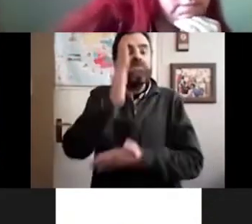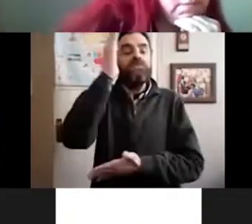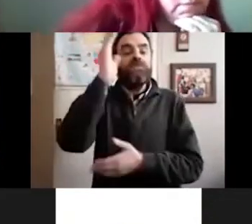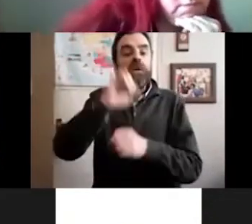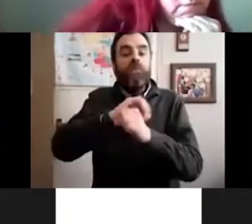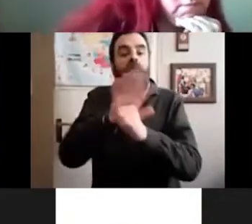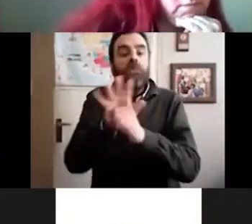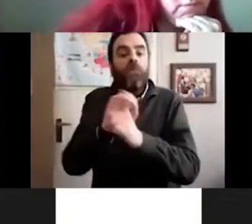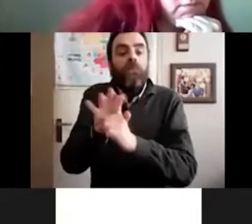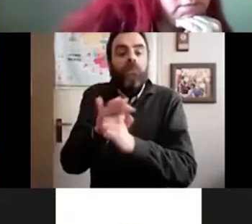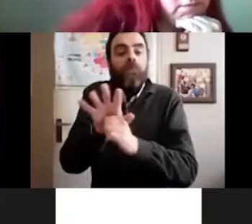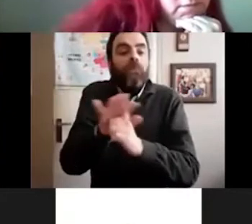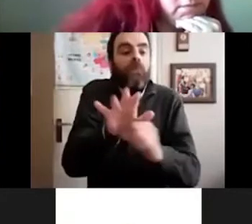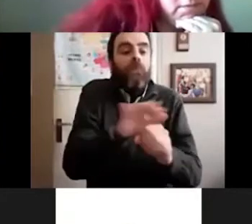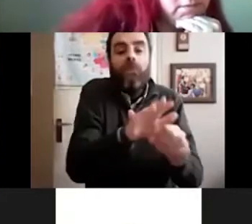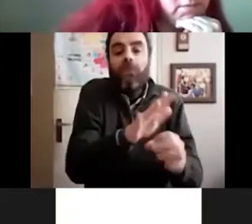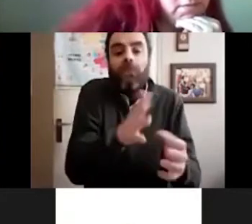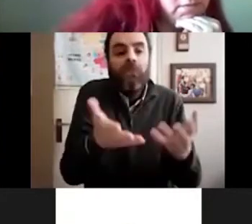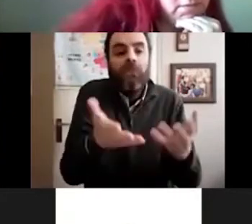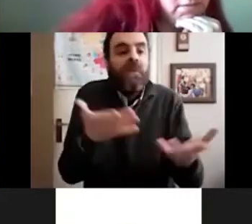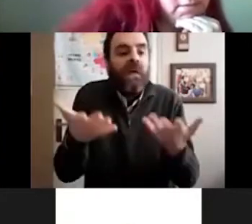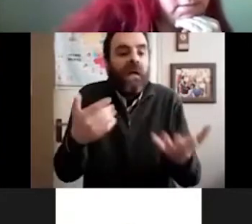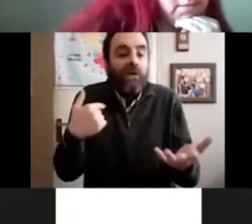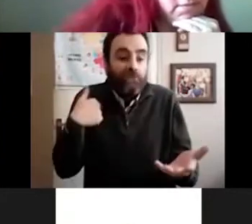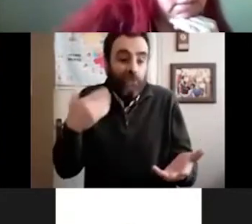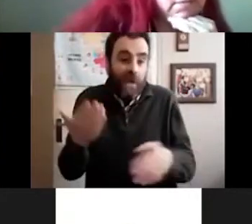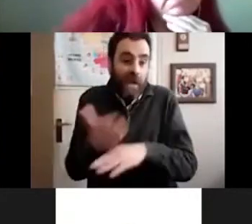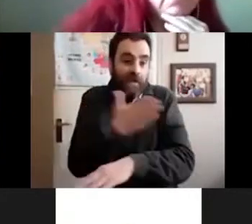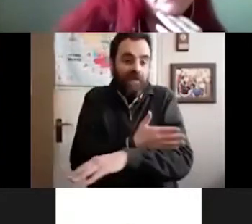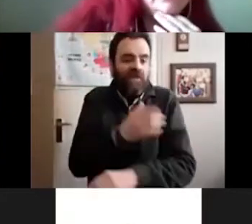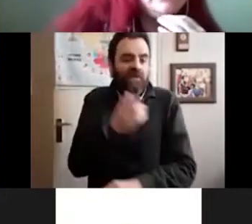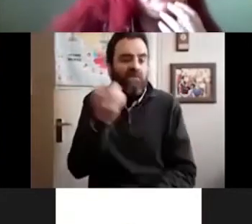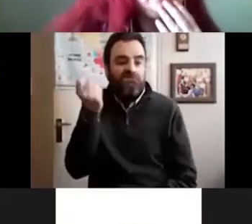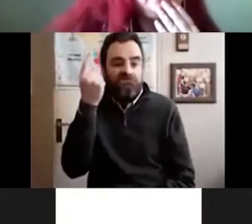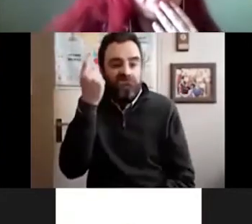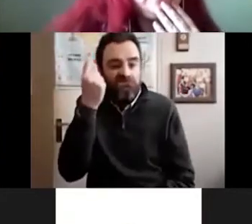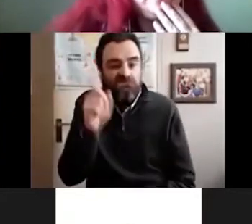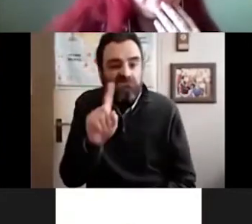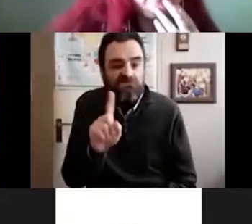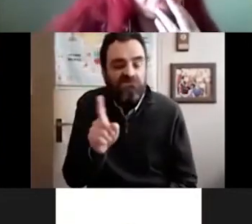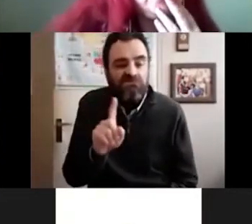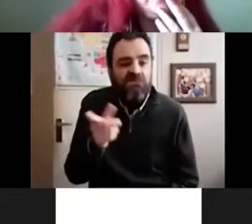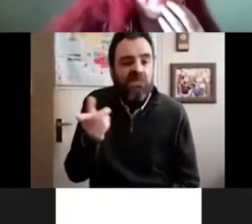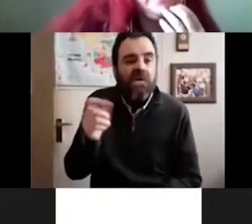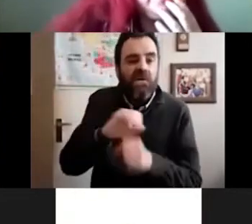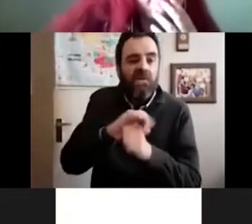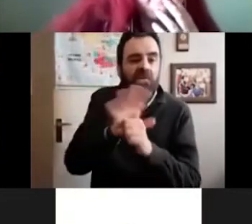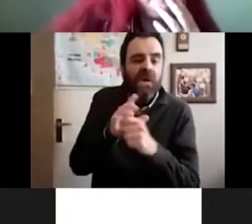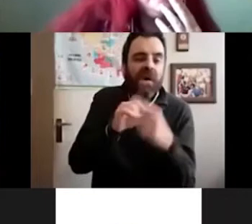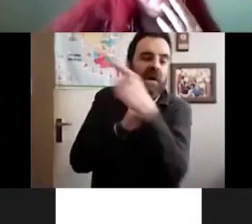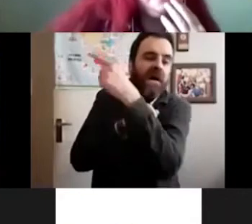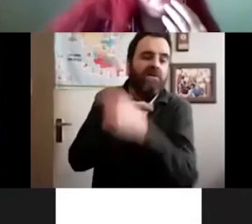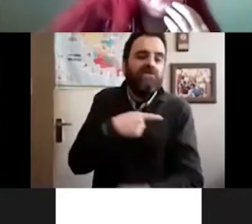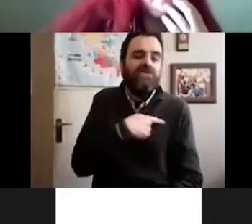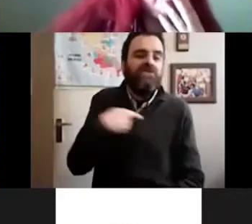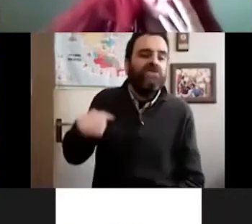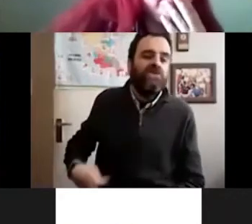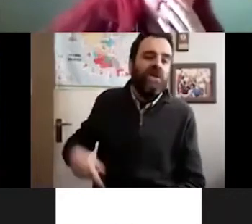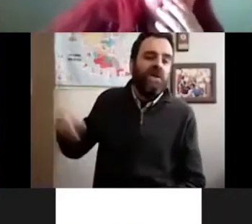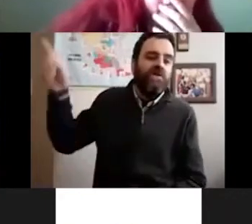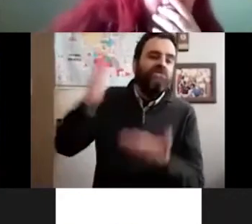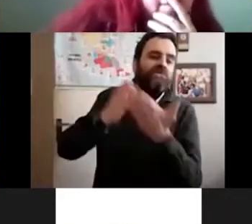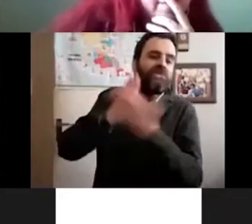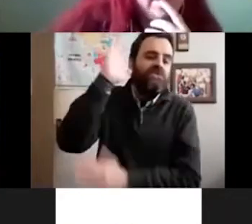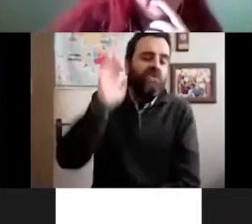ocurrido hasta ahora. Empezó el coronavirus, empezaron a haber muchos casos de coronavirus y yo antes no entendía tanto el